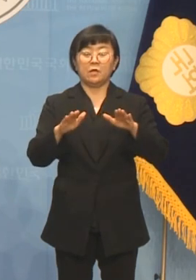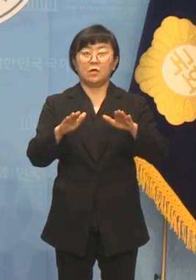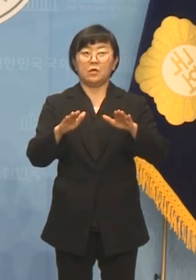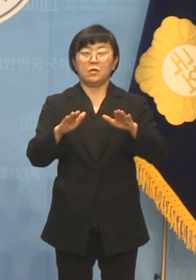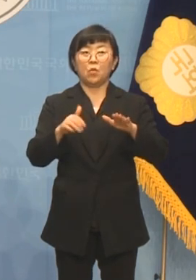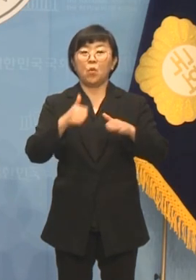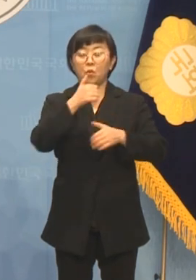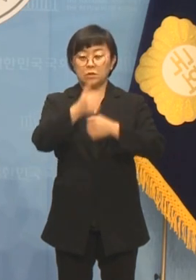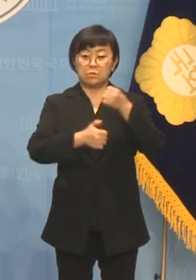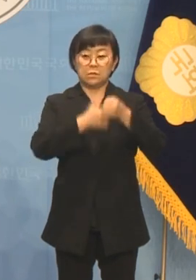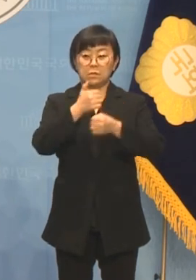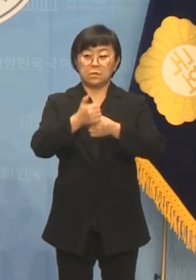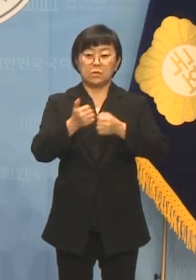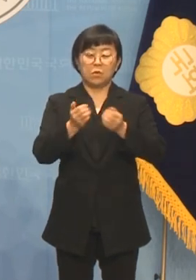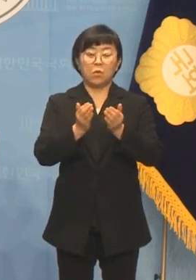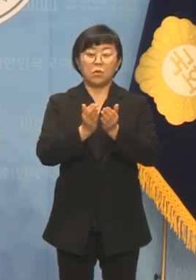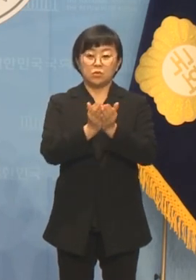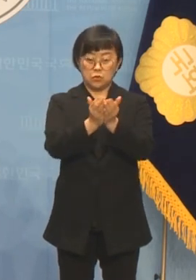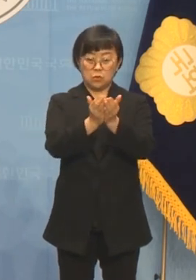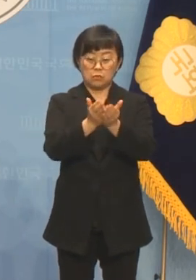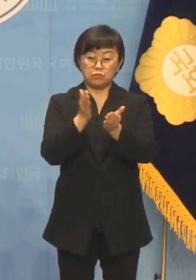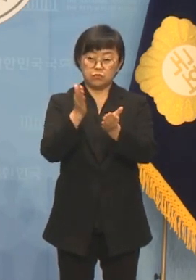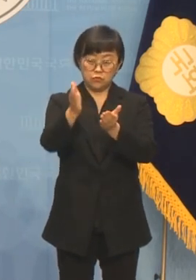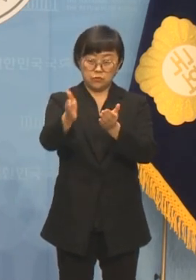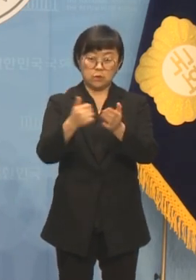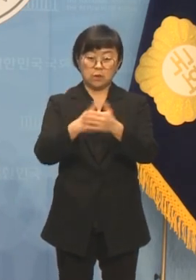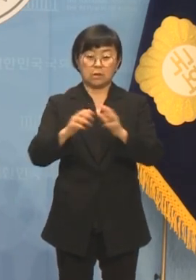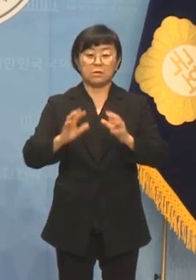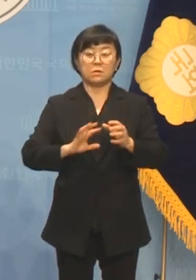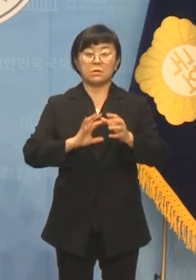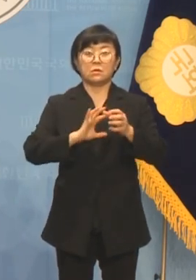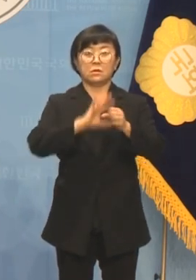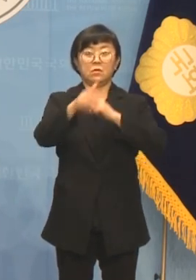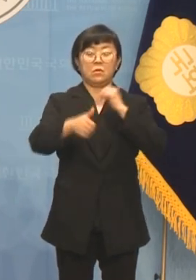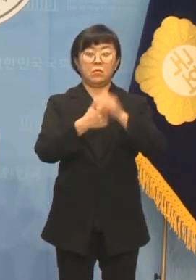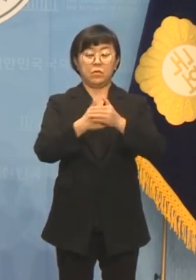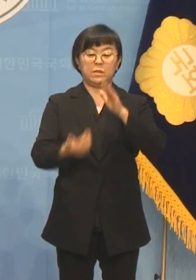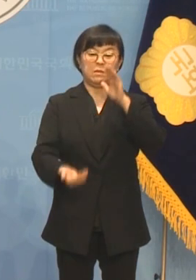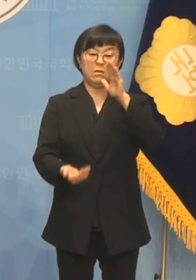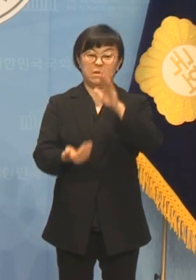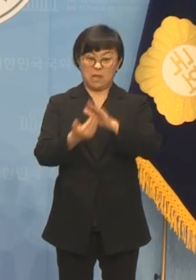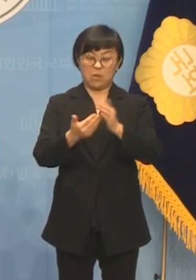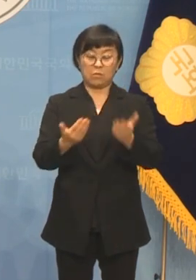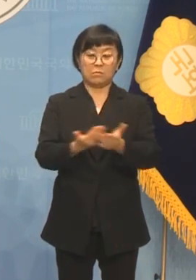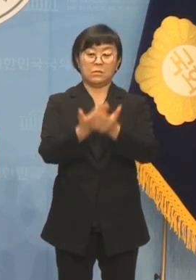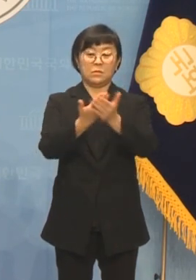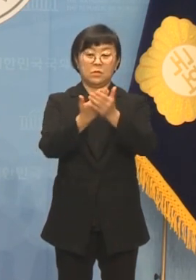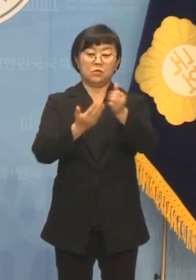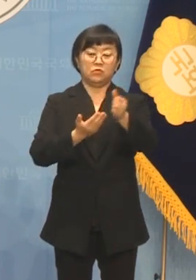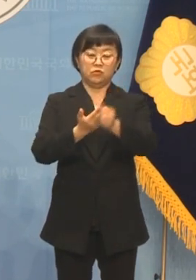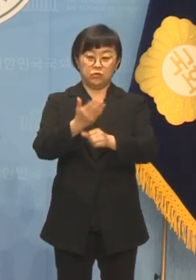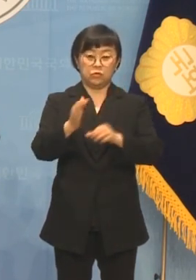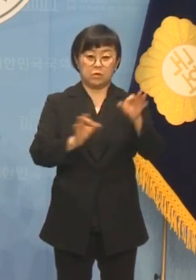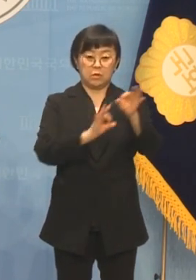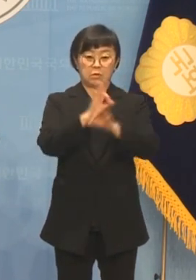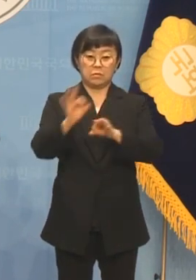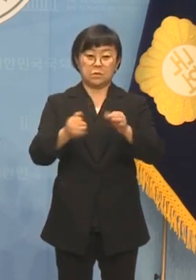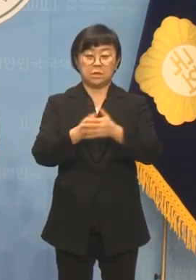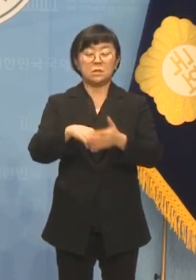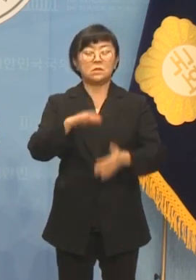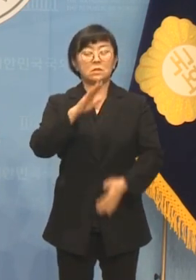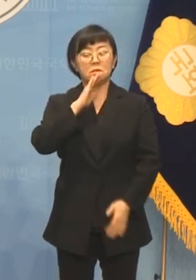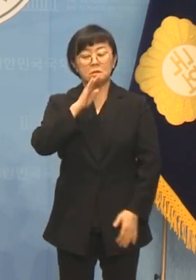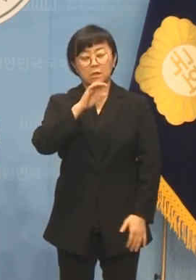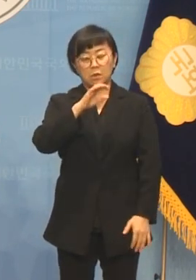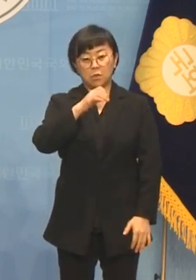동안 조선 분야 글로벌 탑으로 성장하며 대한민국 수출 경제에 효자